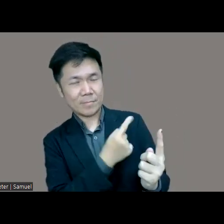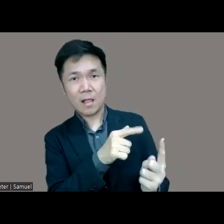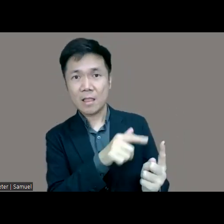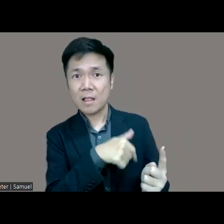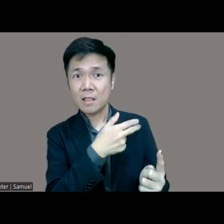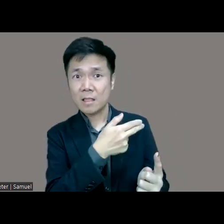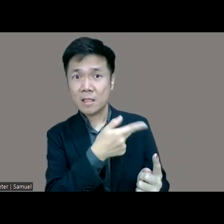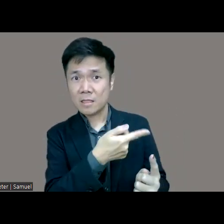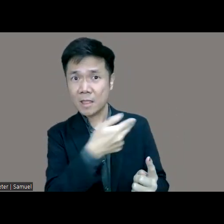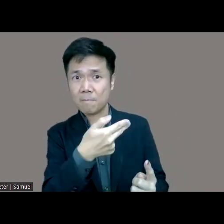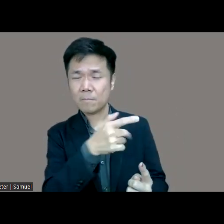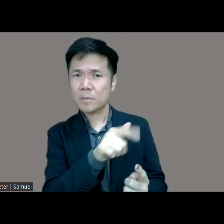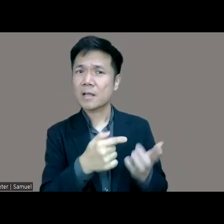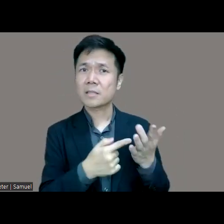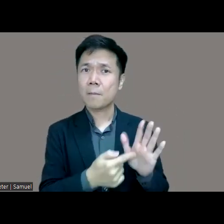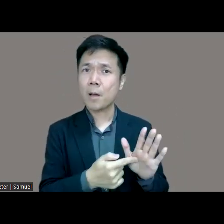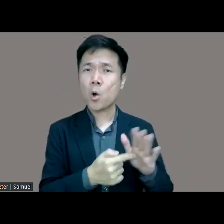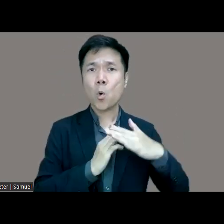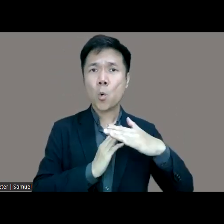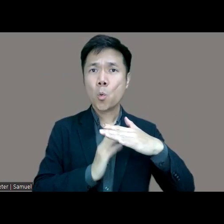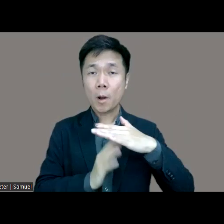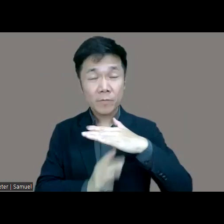C'est un problème quand des réfugiés,